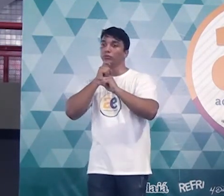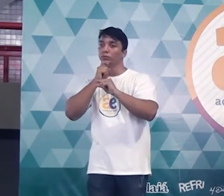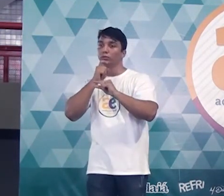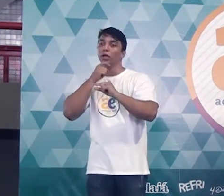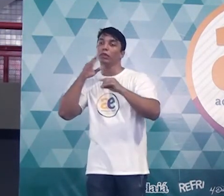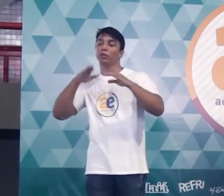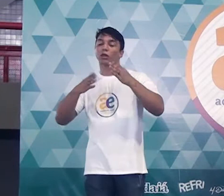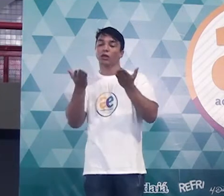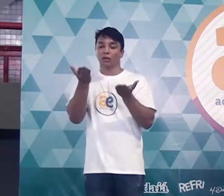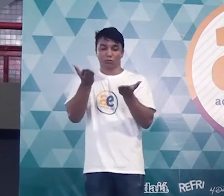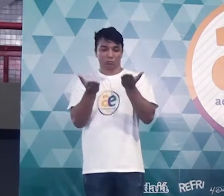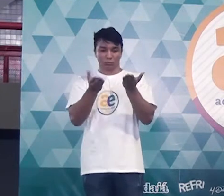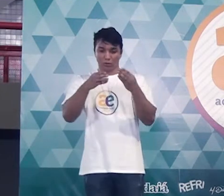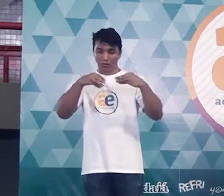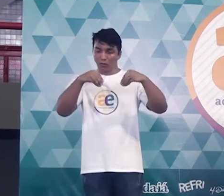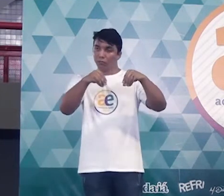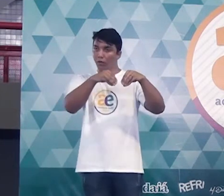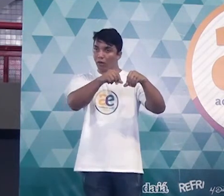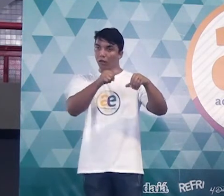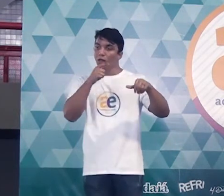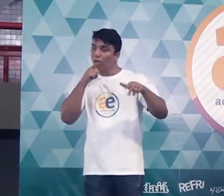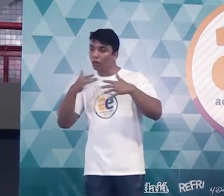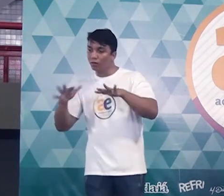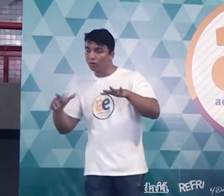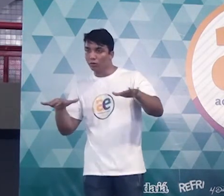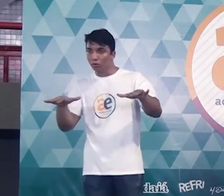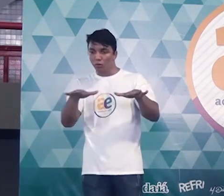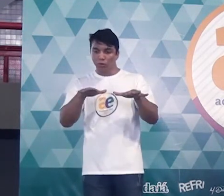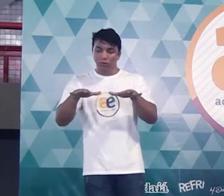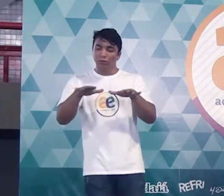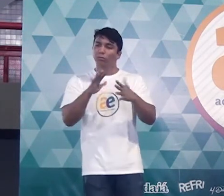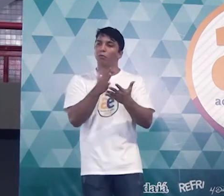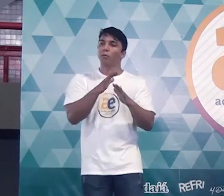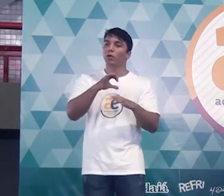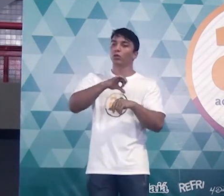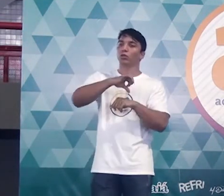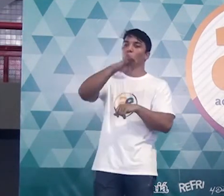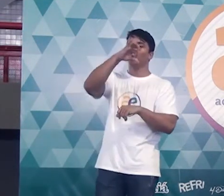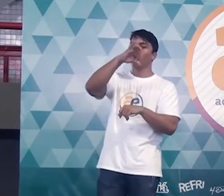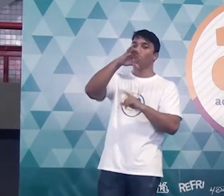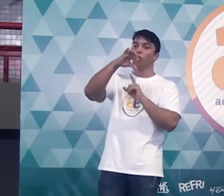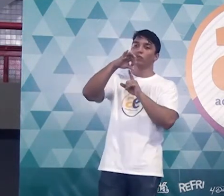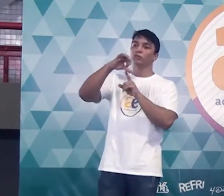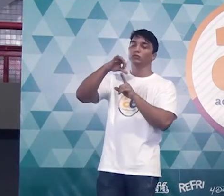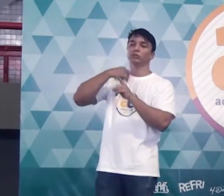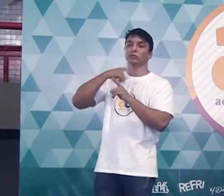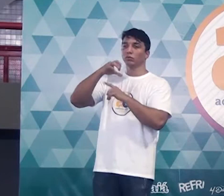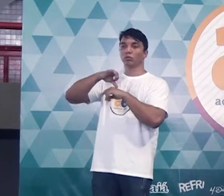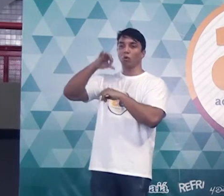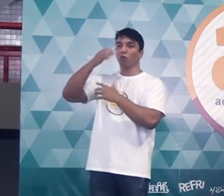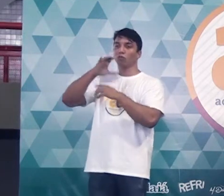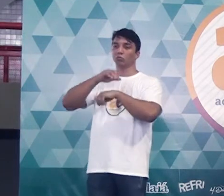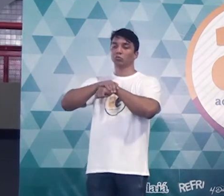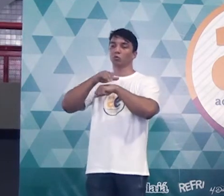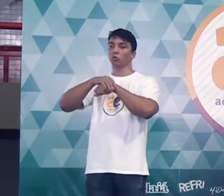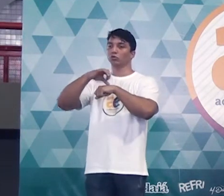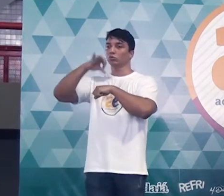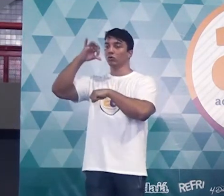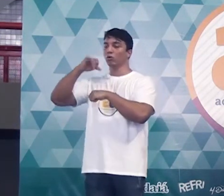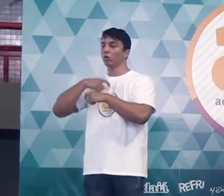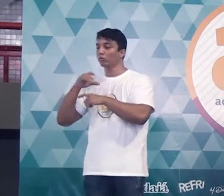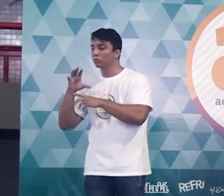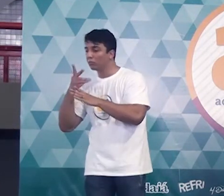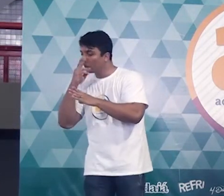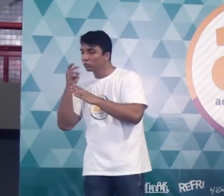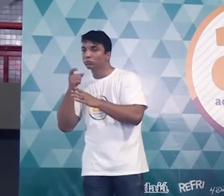com a mesma temperatura da areia. Por isso que eu digo 7 horas, porque lá para as 9 horas o mar já está bem mais frio. 7 horas eu